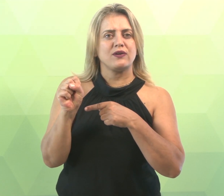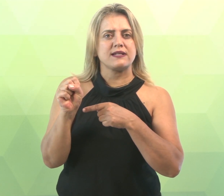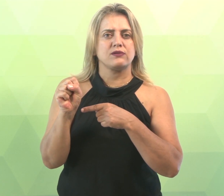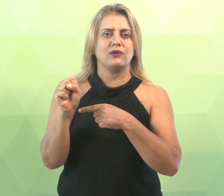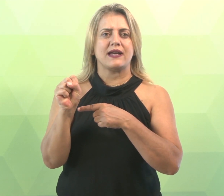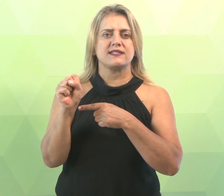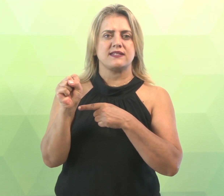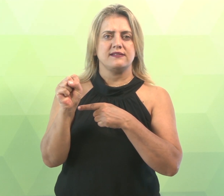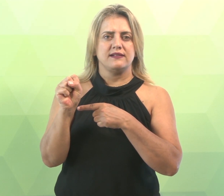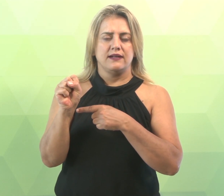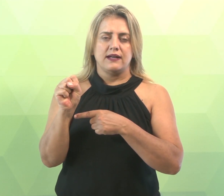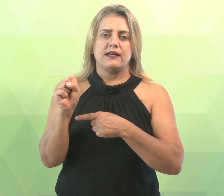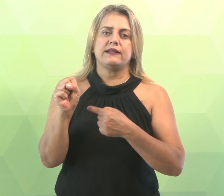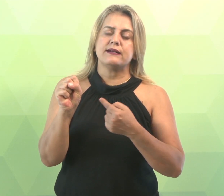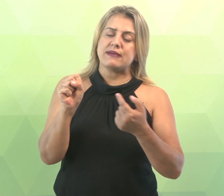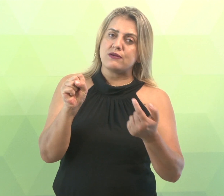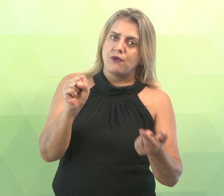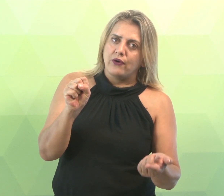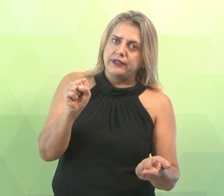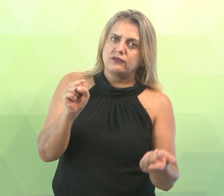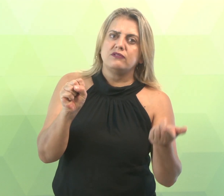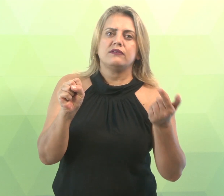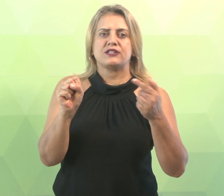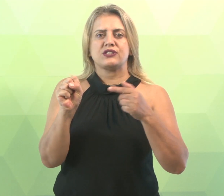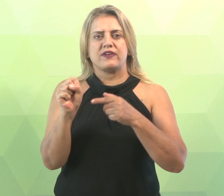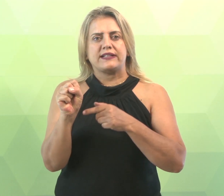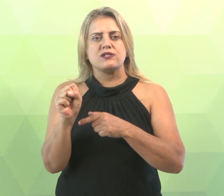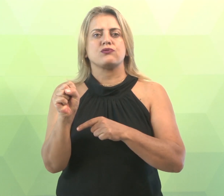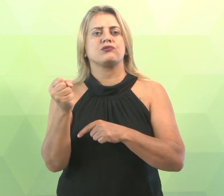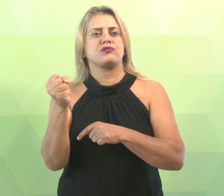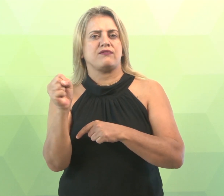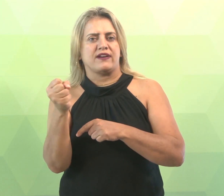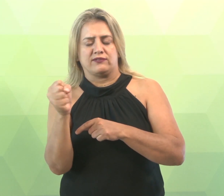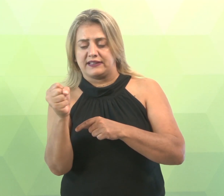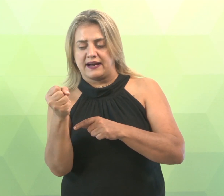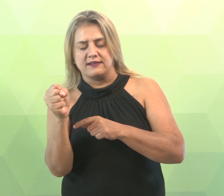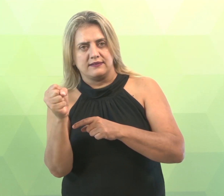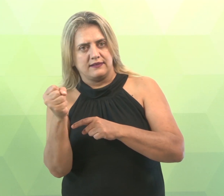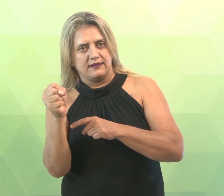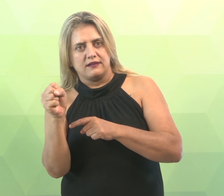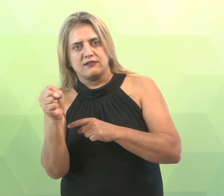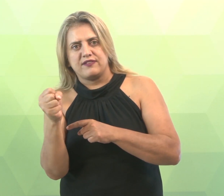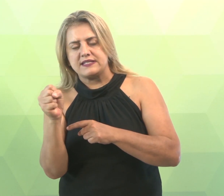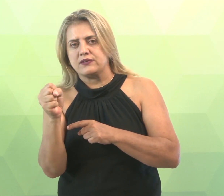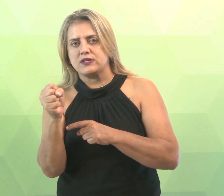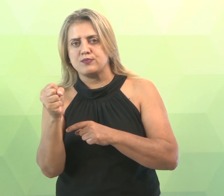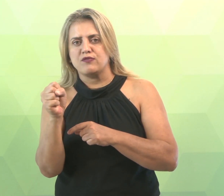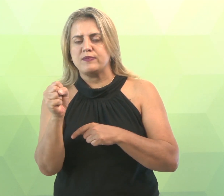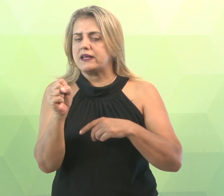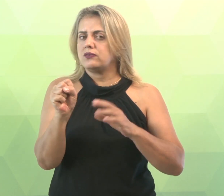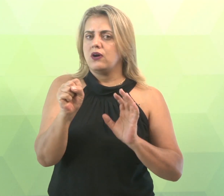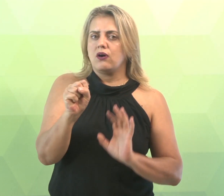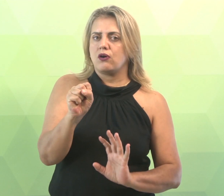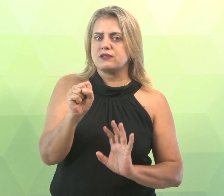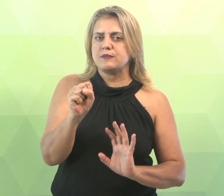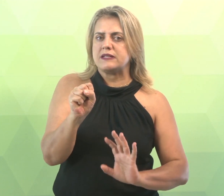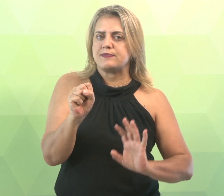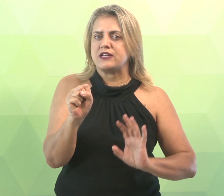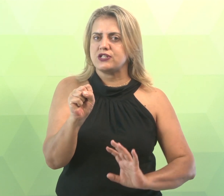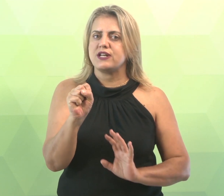configuração do S. E também o 8, a gente vai ter surdos que vão estar fazendo esse movimento ou simplesmente deixando a